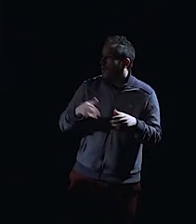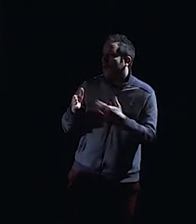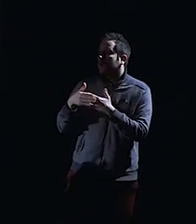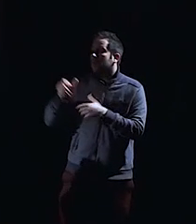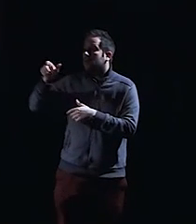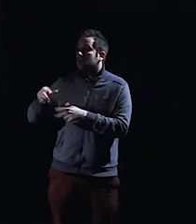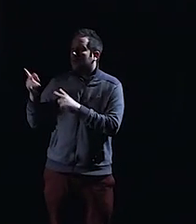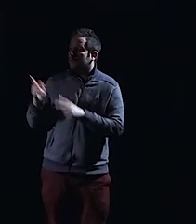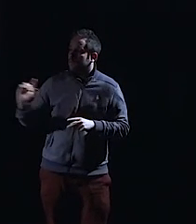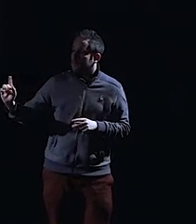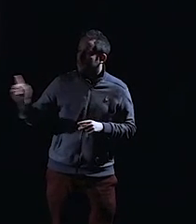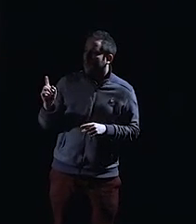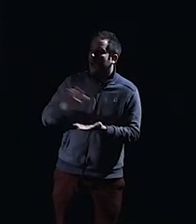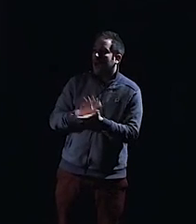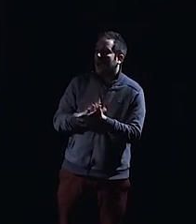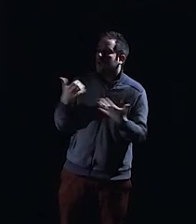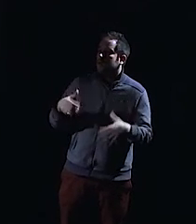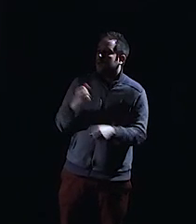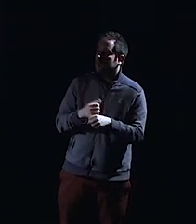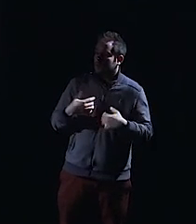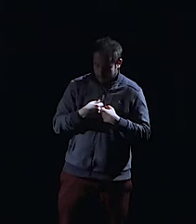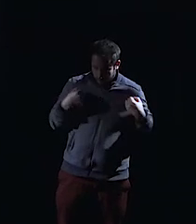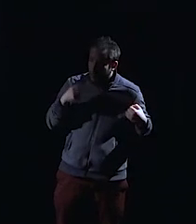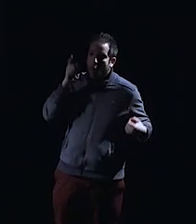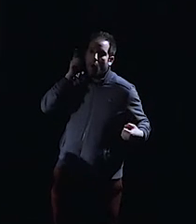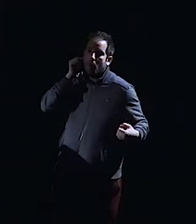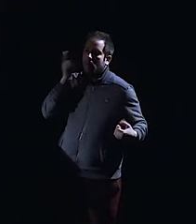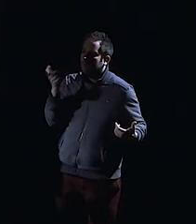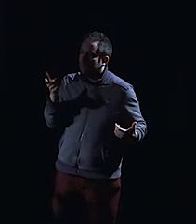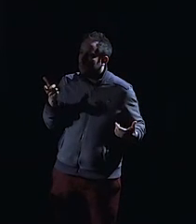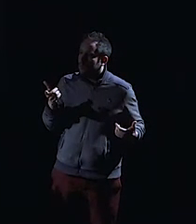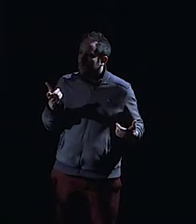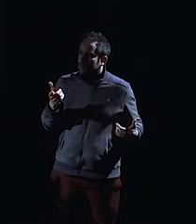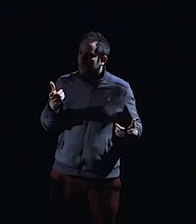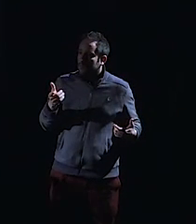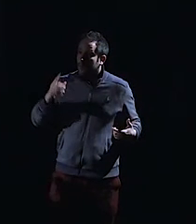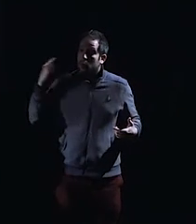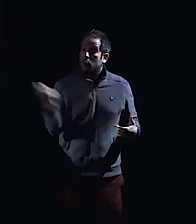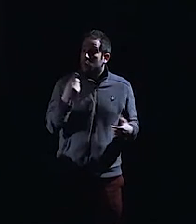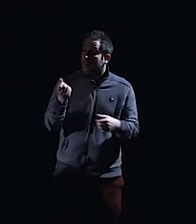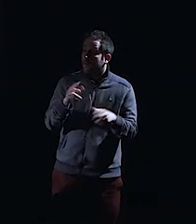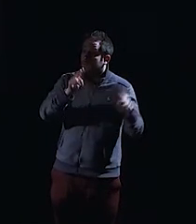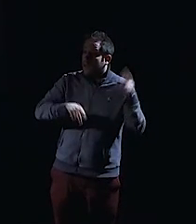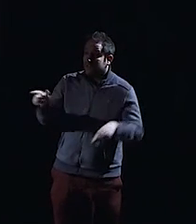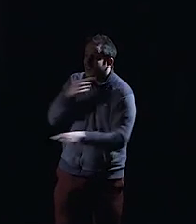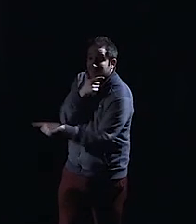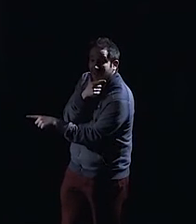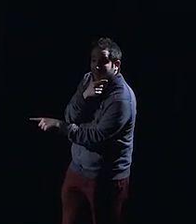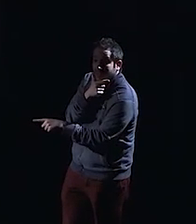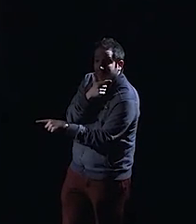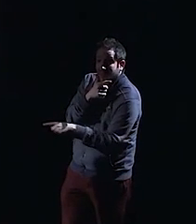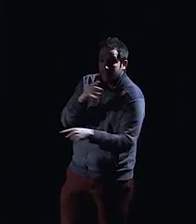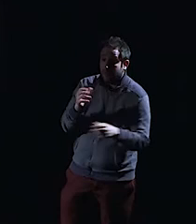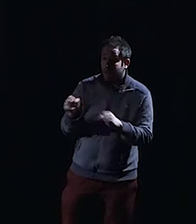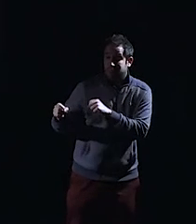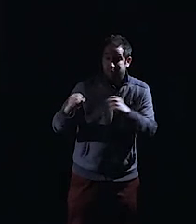qui arrive, qui a 16 ans, et puis qui fait son coming out. Je peux te dire que le nombre de minutes avant que tout le village sache qu'elle soit lesbienne, il